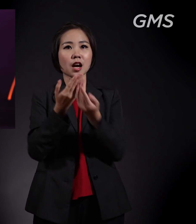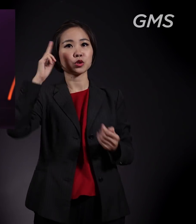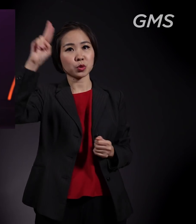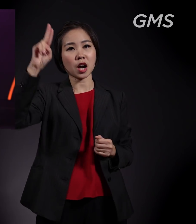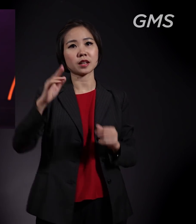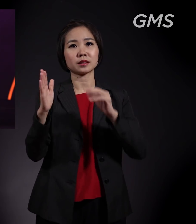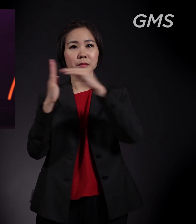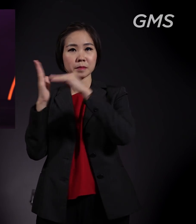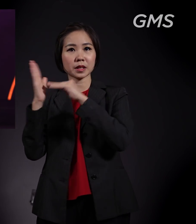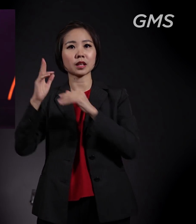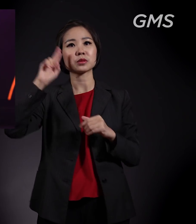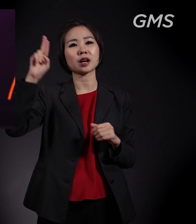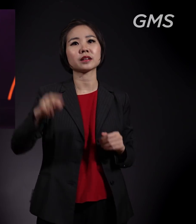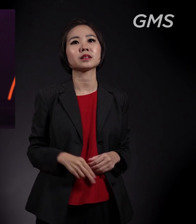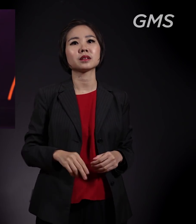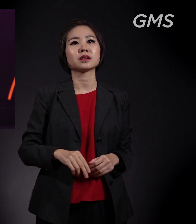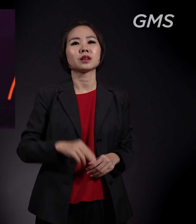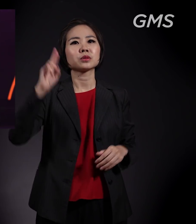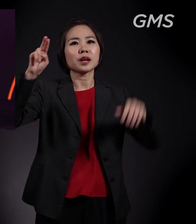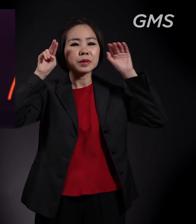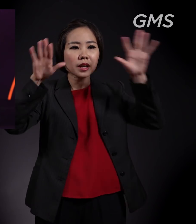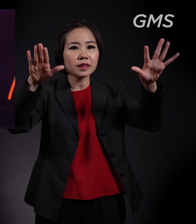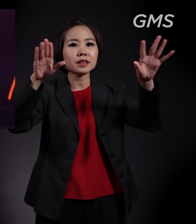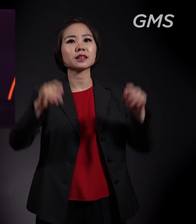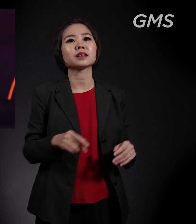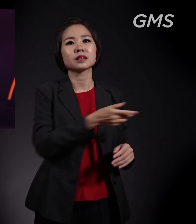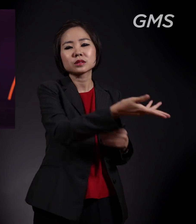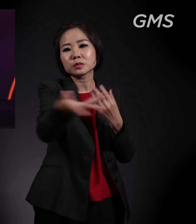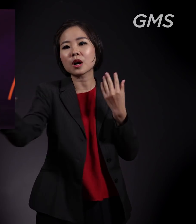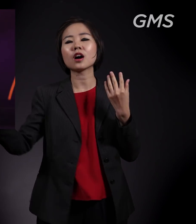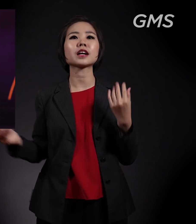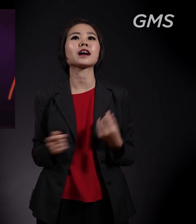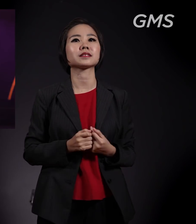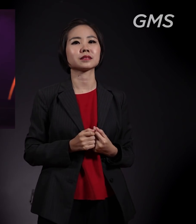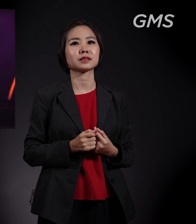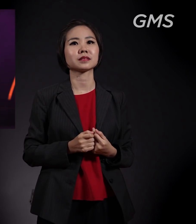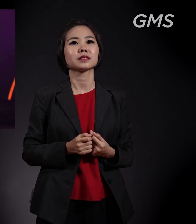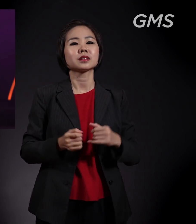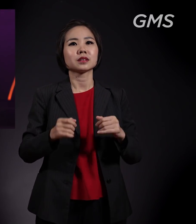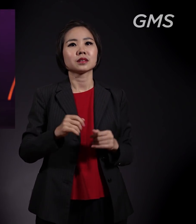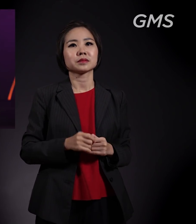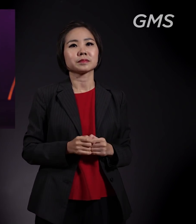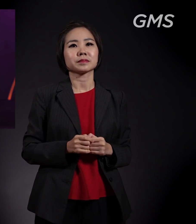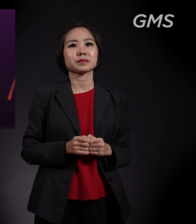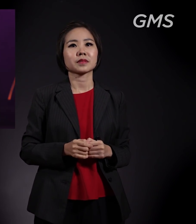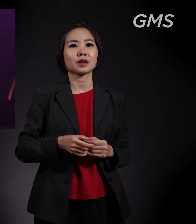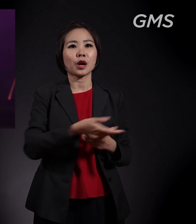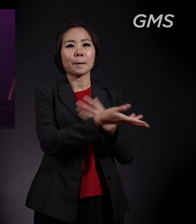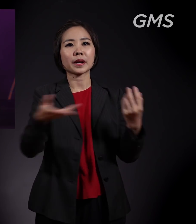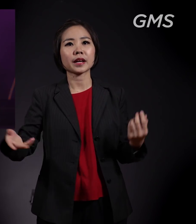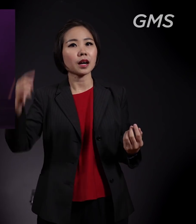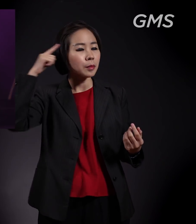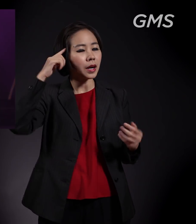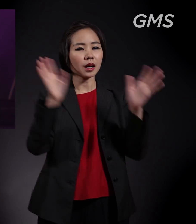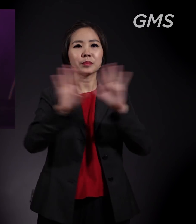Tuhan, Kau berkati sesuai dengan janji-janji-Mu kepada setiap anak-anak-Mu. Bahwa mereka menjadi kepala dan bukan